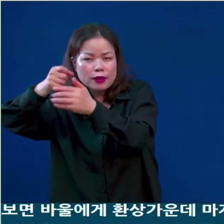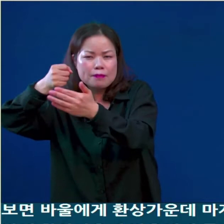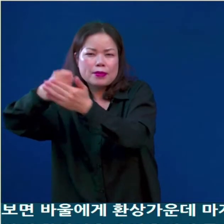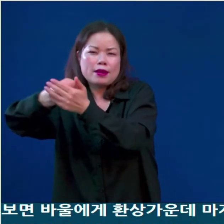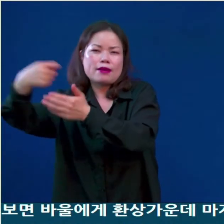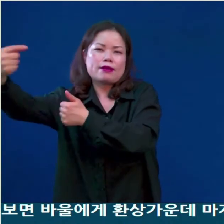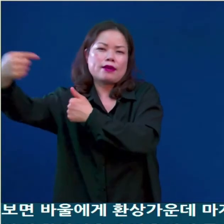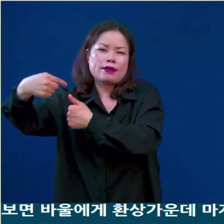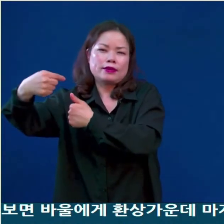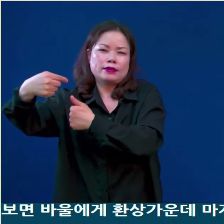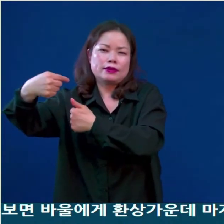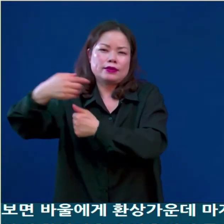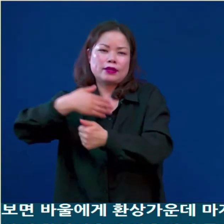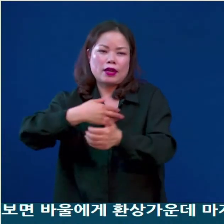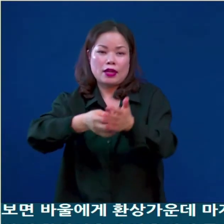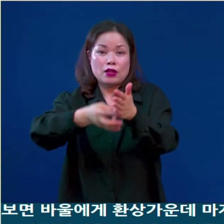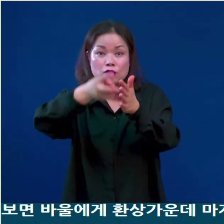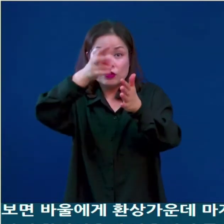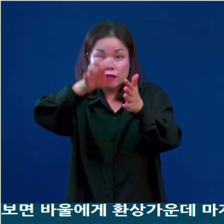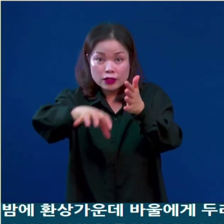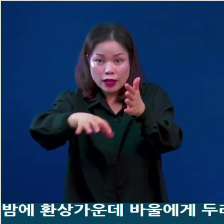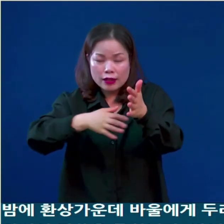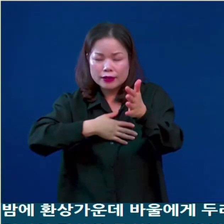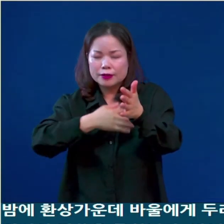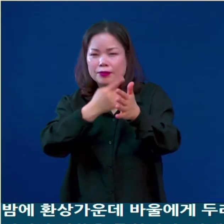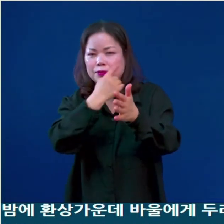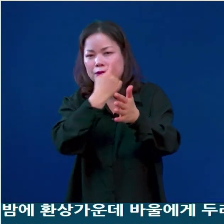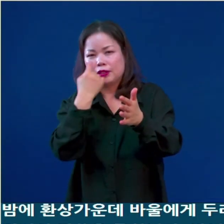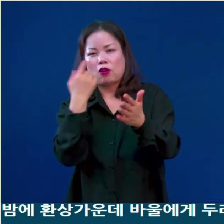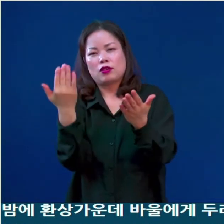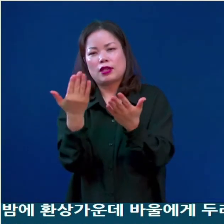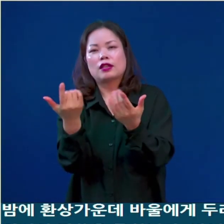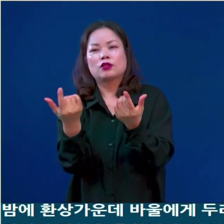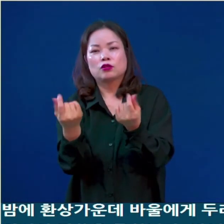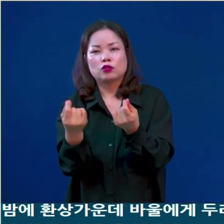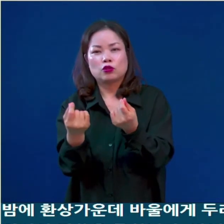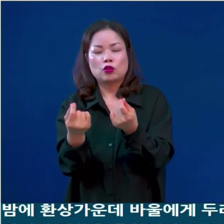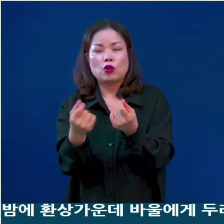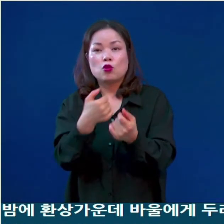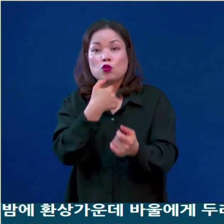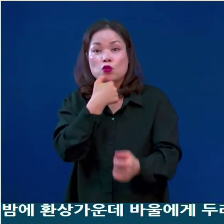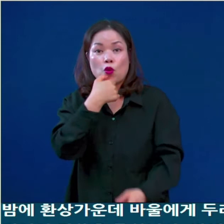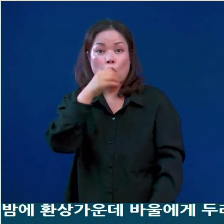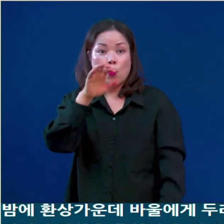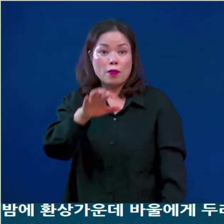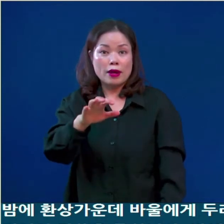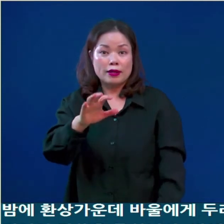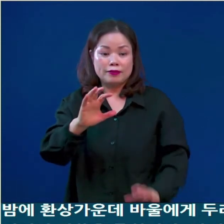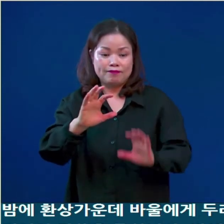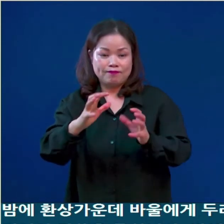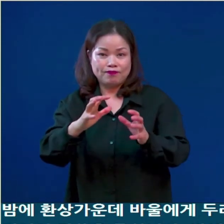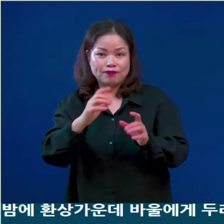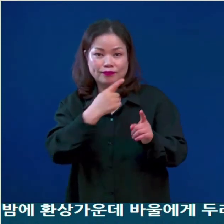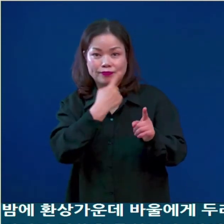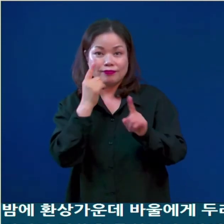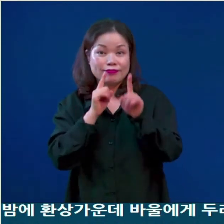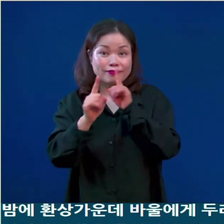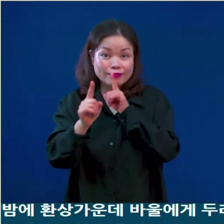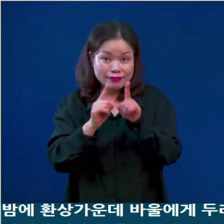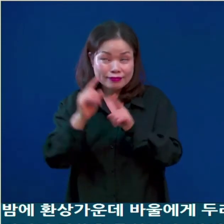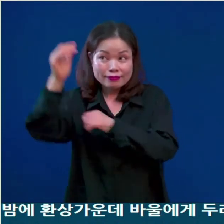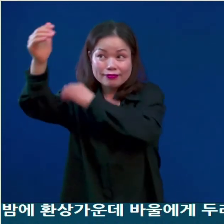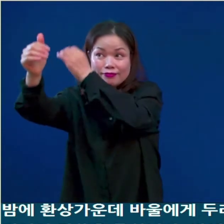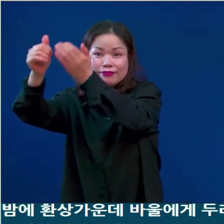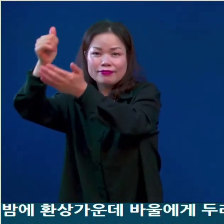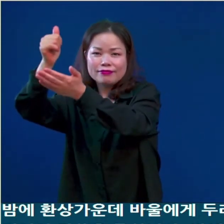담대하라, 내가 예루살렘에서 나의 일을 증거한 것 같이 로마에서도 증거하여라 하리라 라고